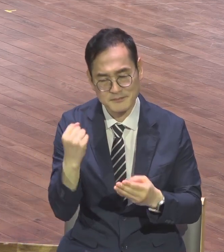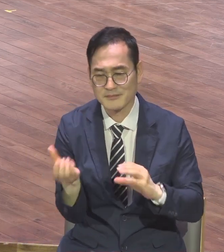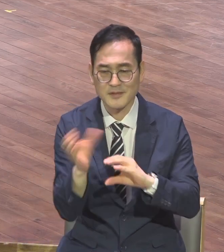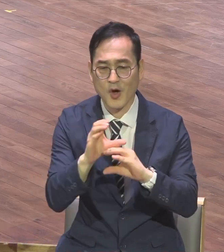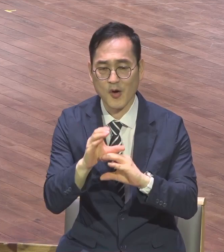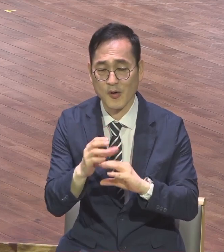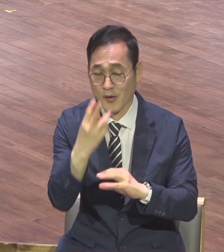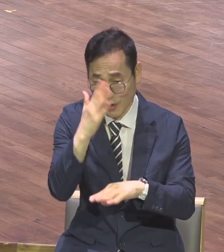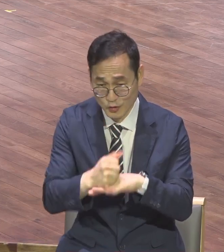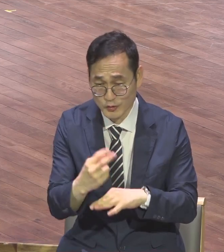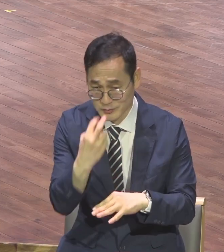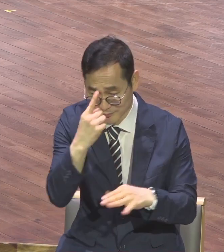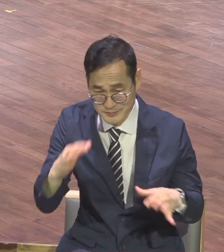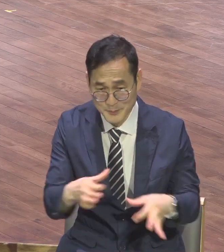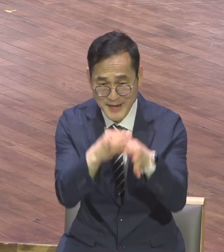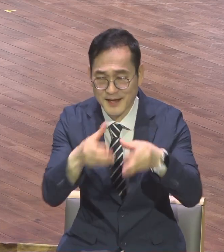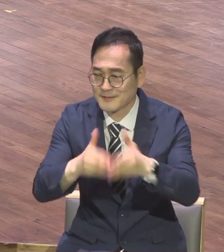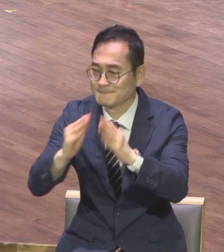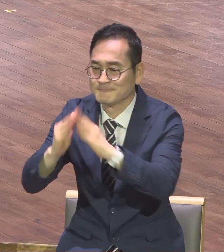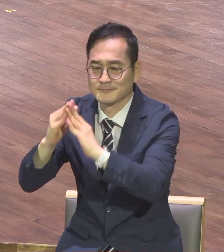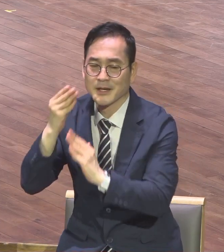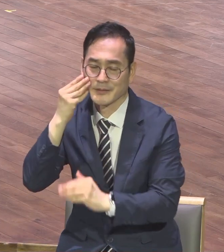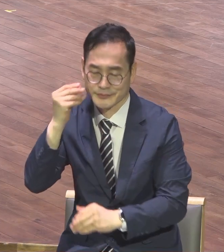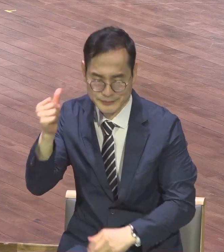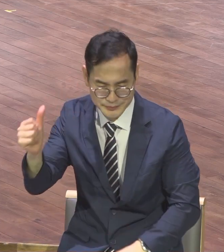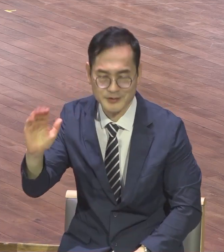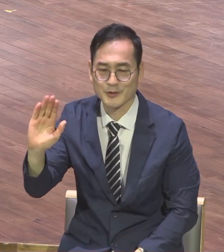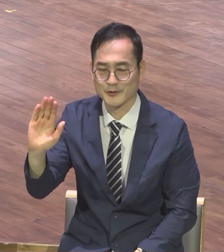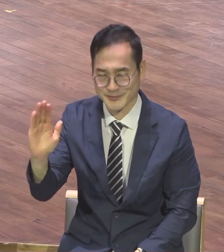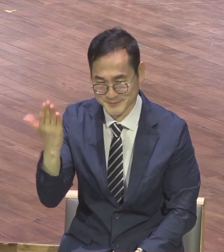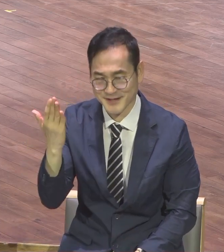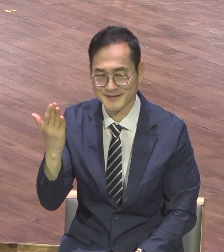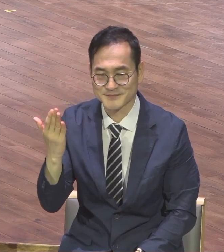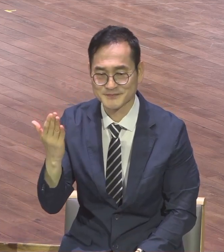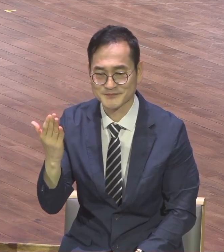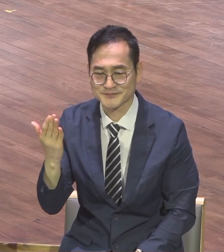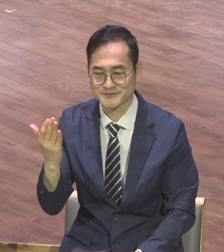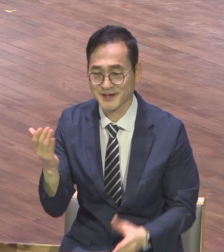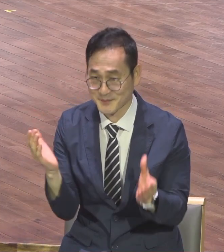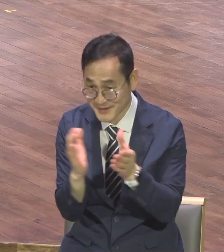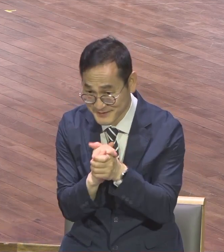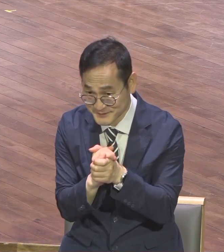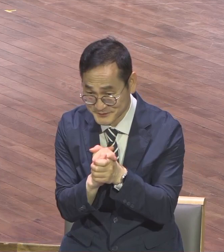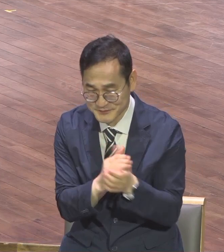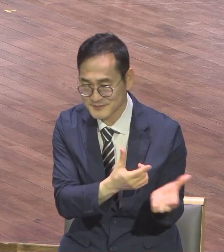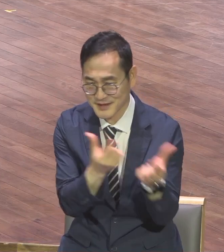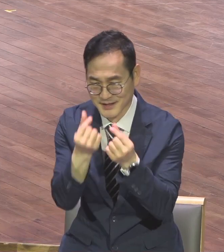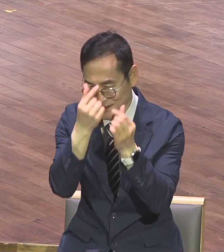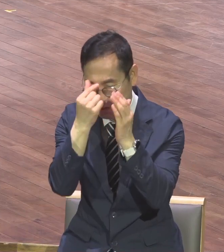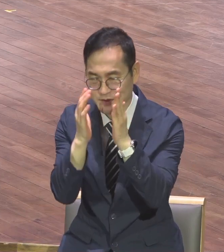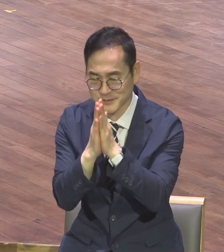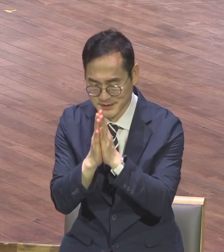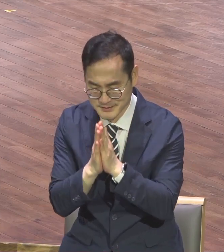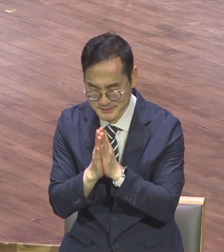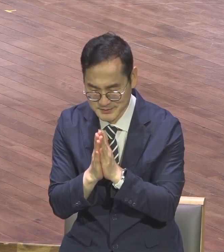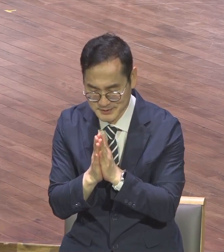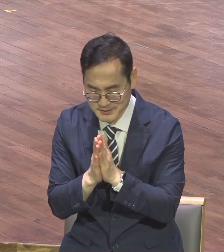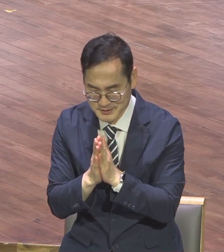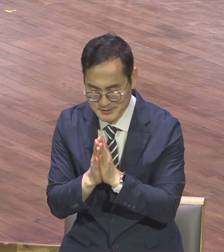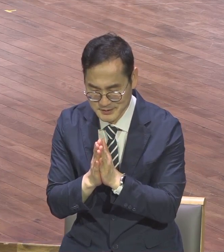삼운동의 주역들 다 되시기를 주님으로 축복합니다. 기도합시다. 아버지 하나님, 영계 모든 성도들